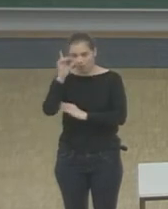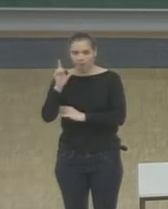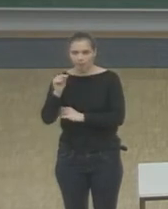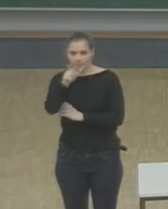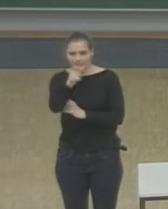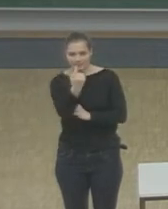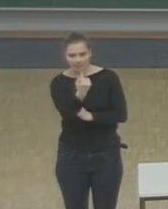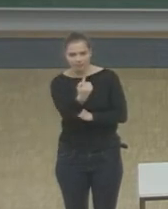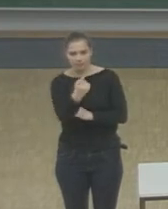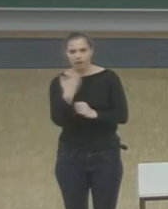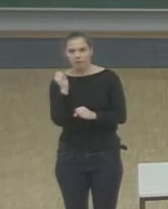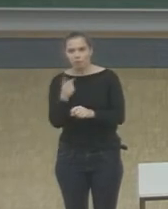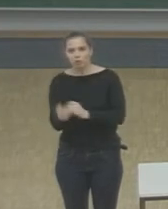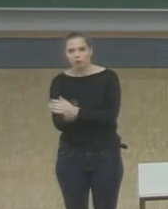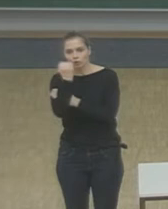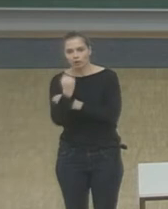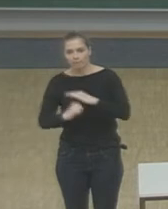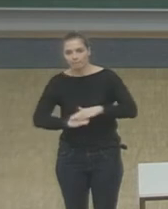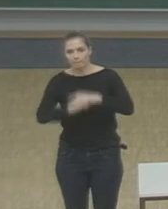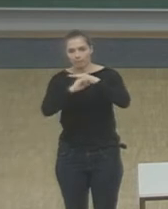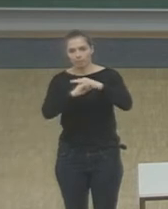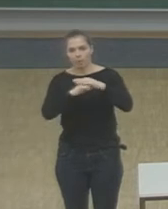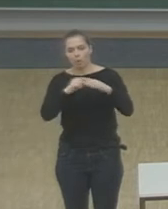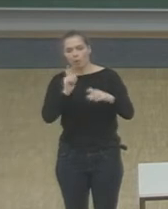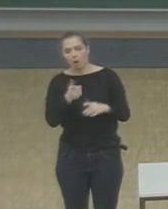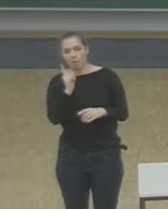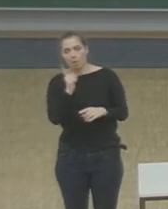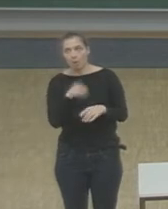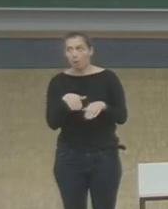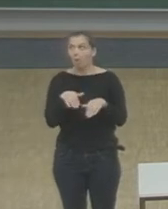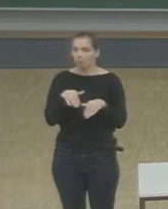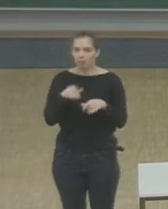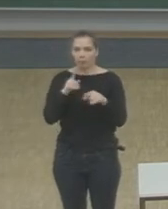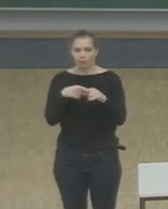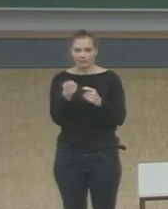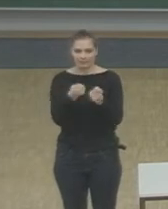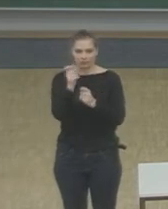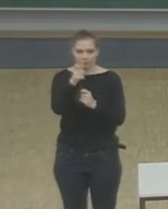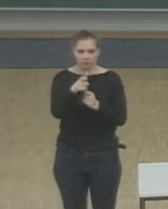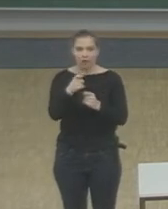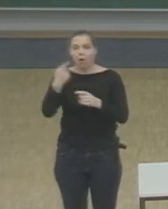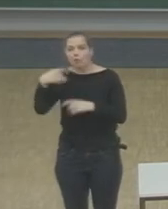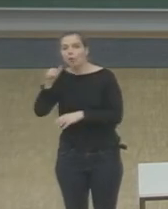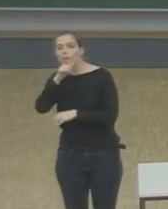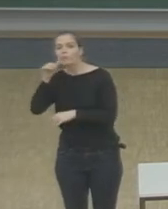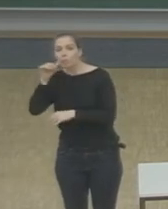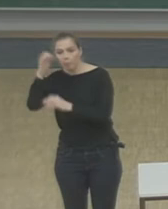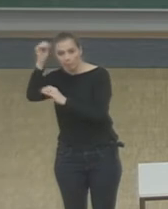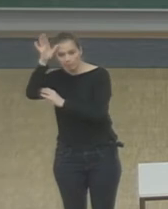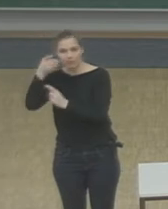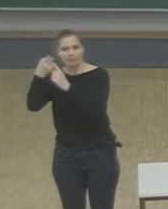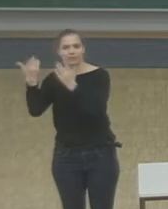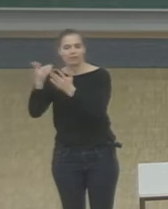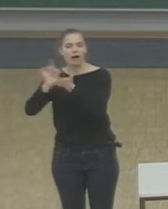gestärkt, geläutert und geregelt werden solle. Durch die Berufsbildung soll er hingegen nur Fertigkeiten zur Anwendung